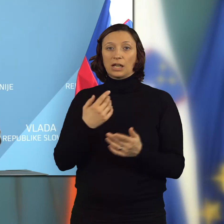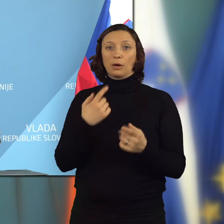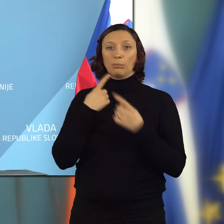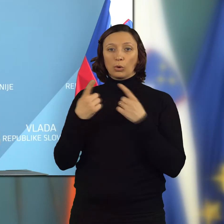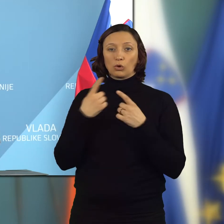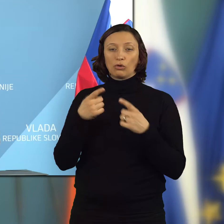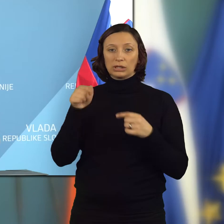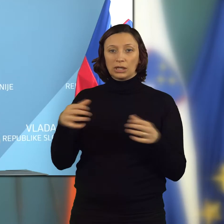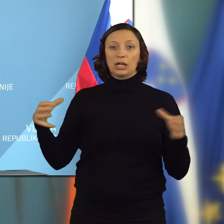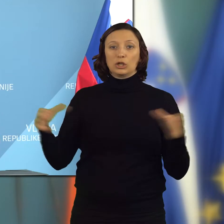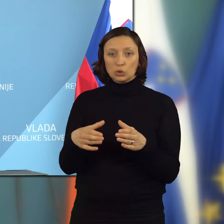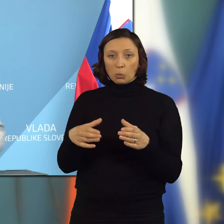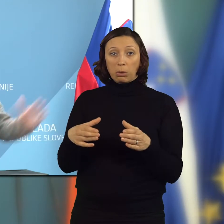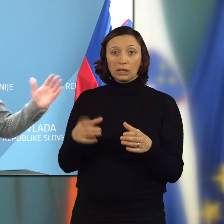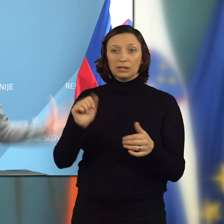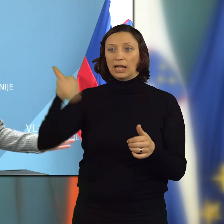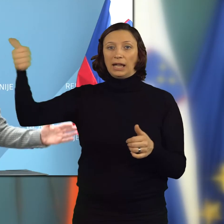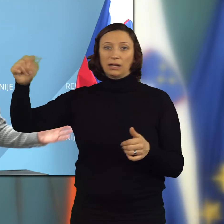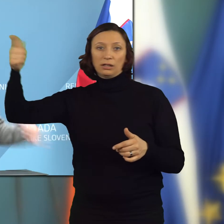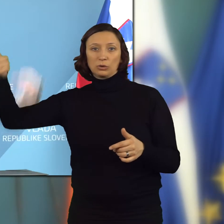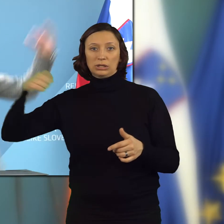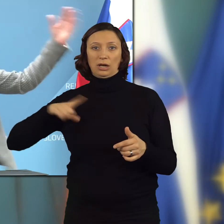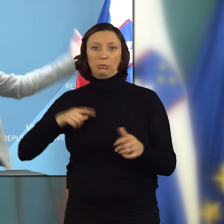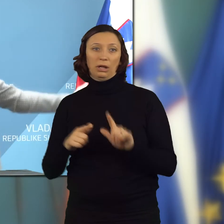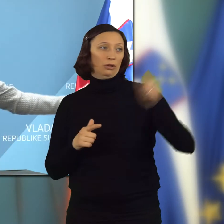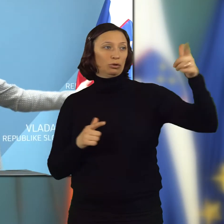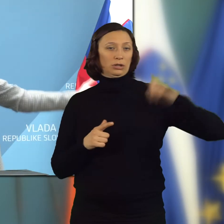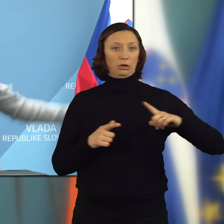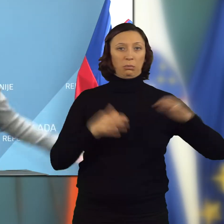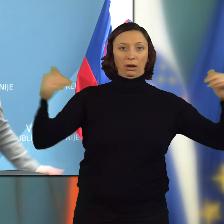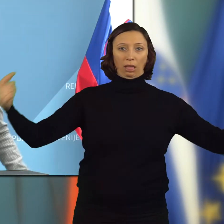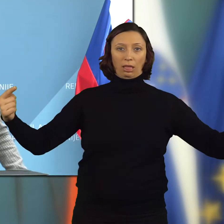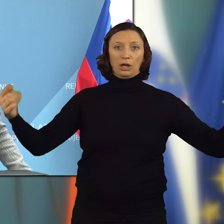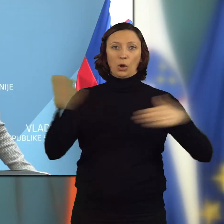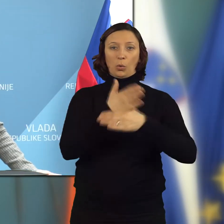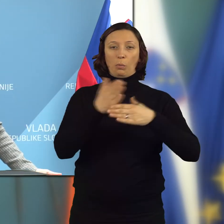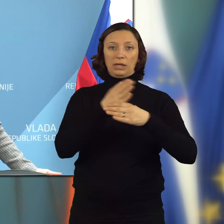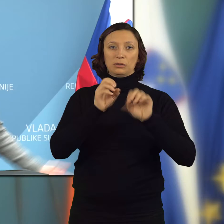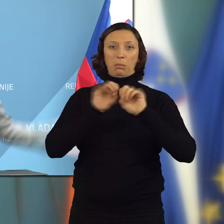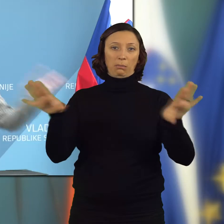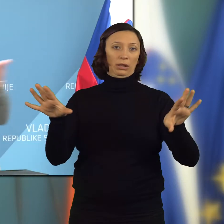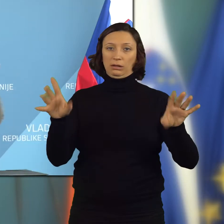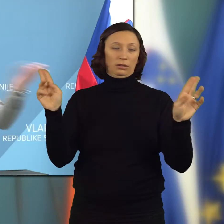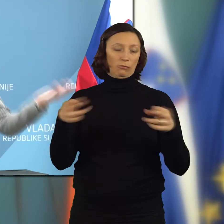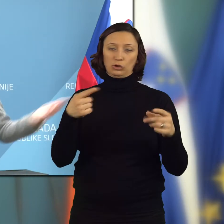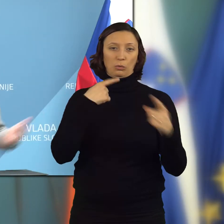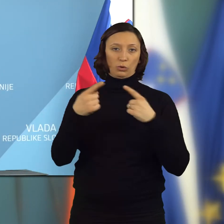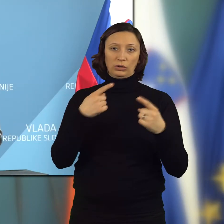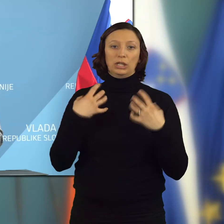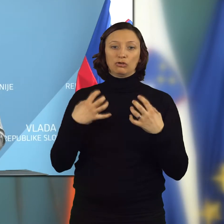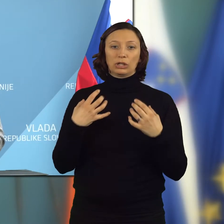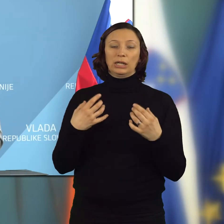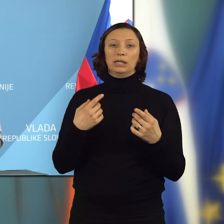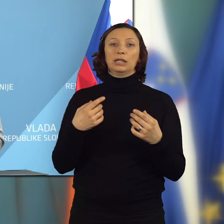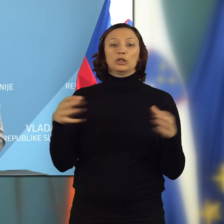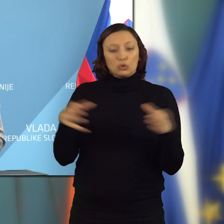za pogovor je, da sedimo skupaj, ne na eni strani Ljubljane, drug na drugi strani Ljubljane in pogovarjamo se preko medijev.